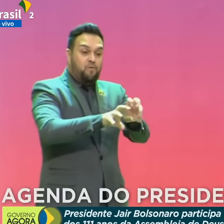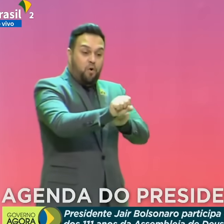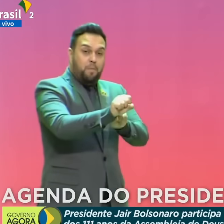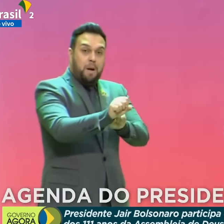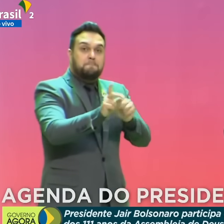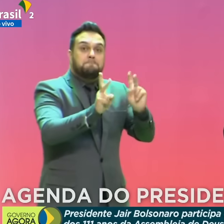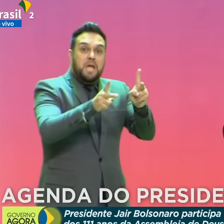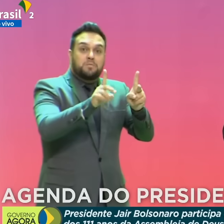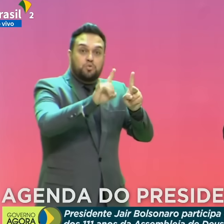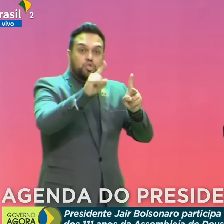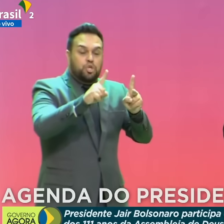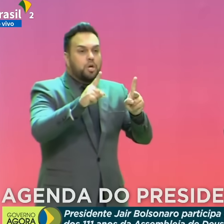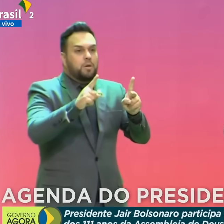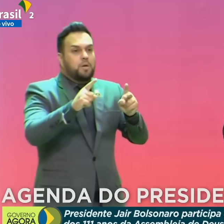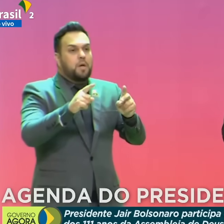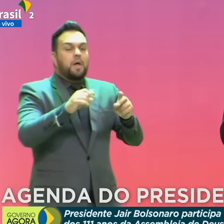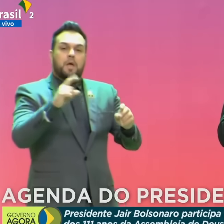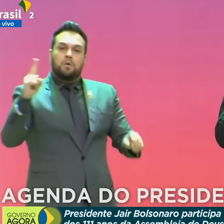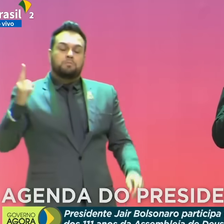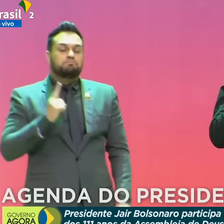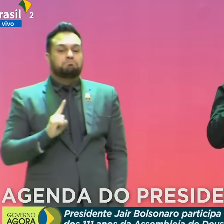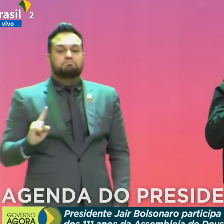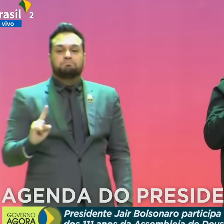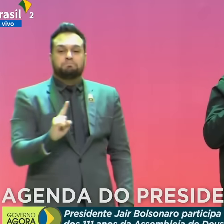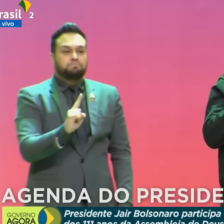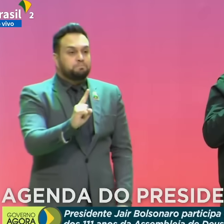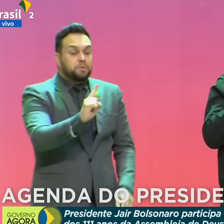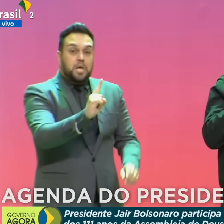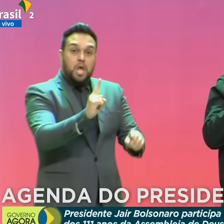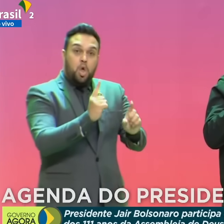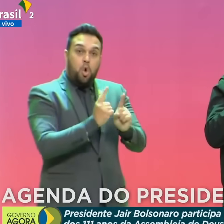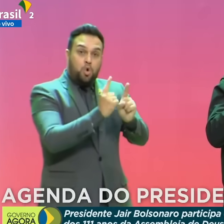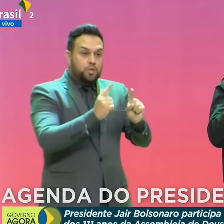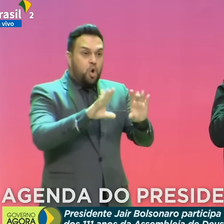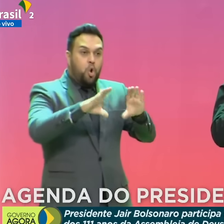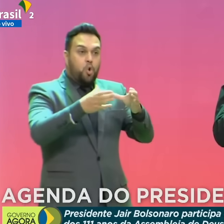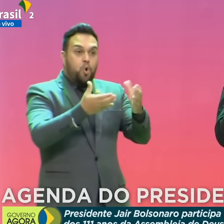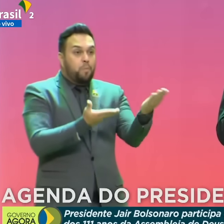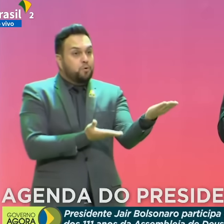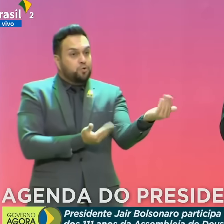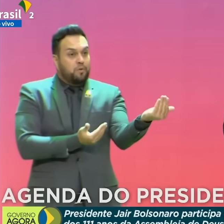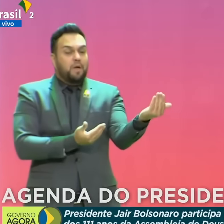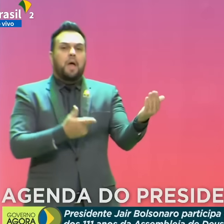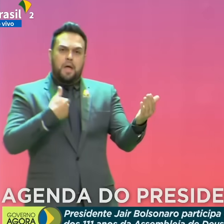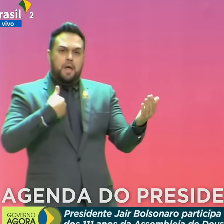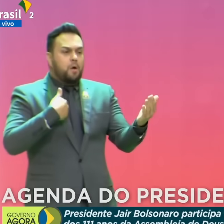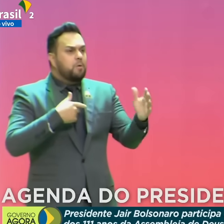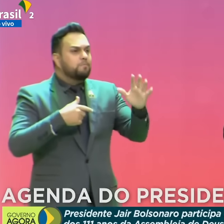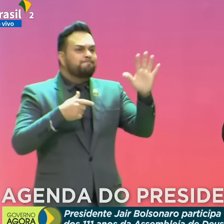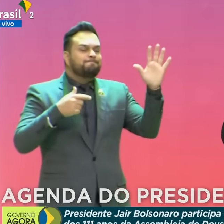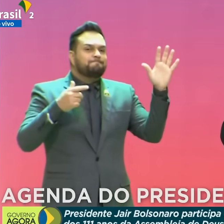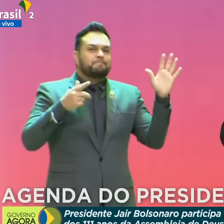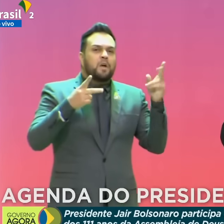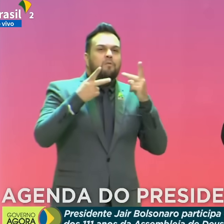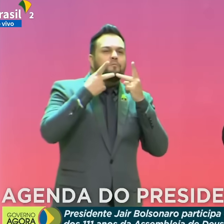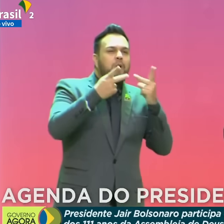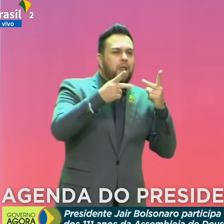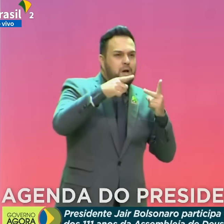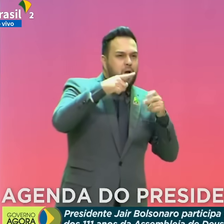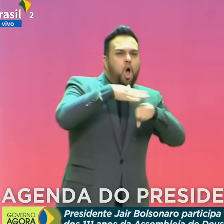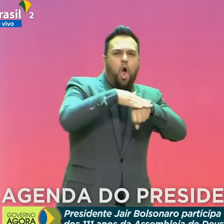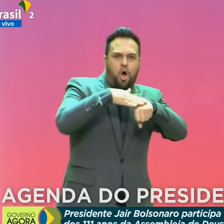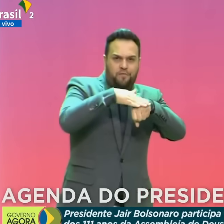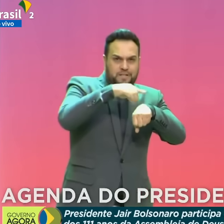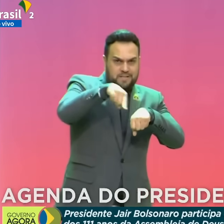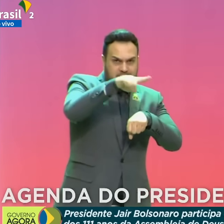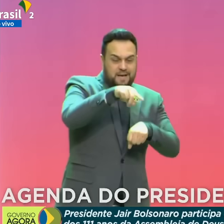dia. Passei no meio deles e resolvi dirigir a palavra. E falei com